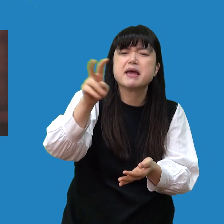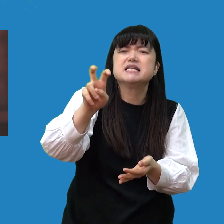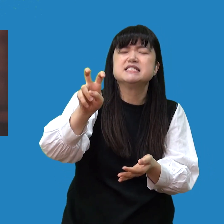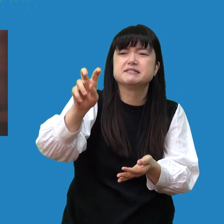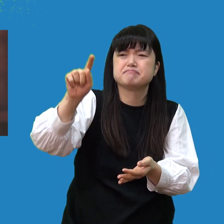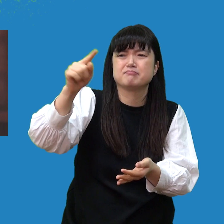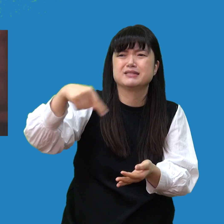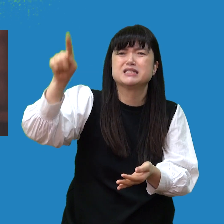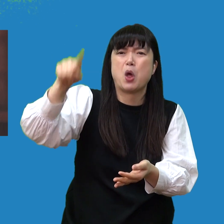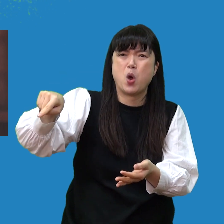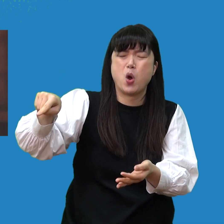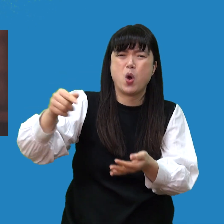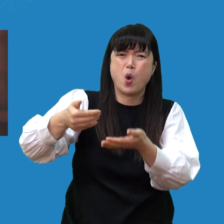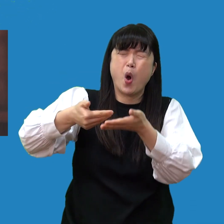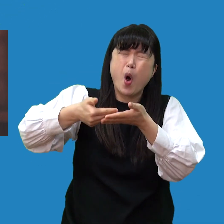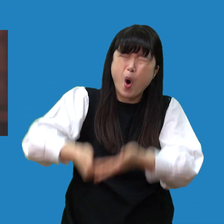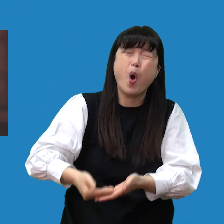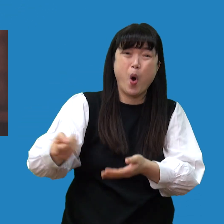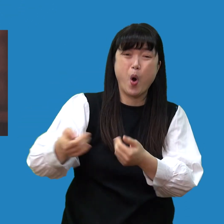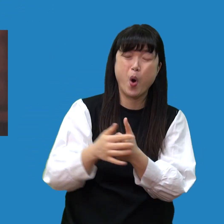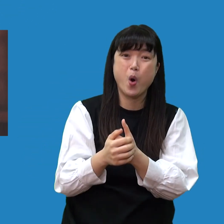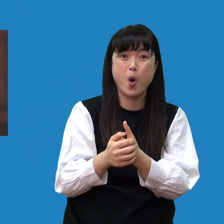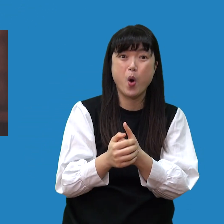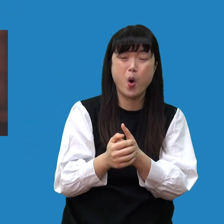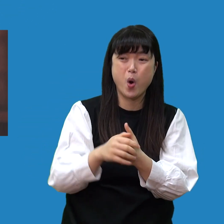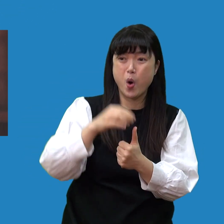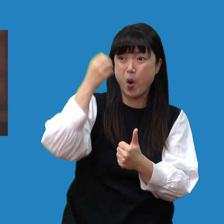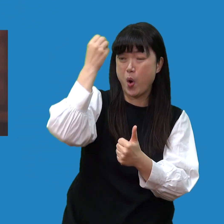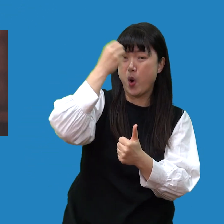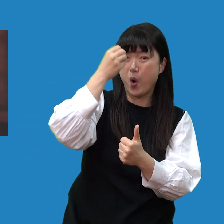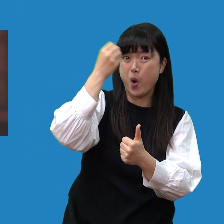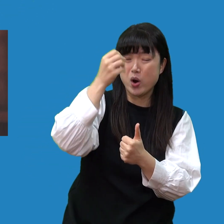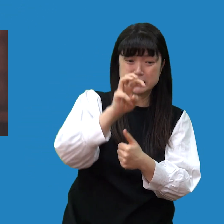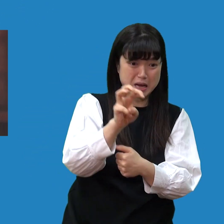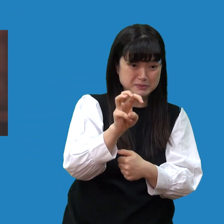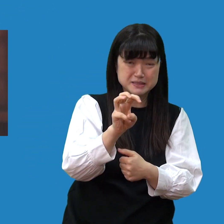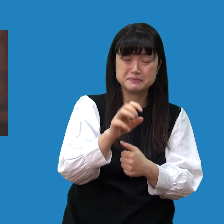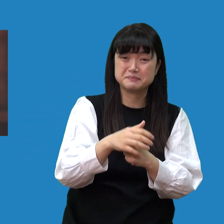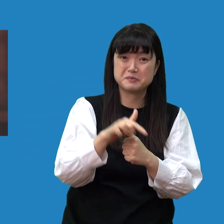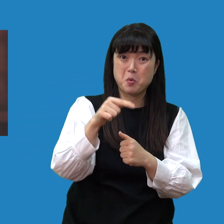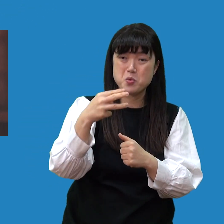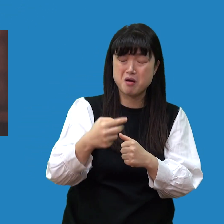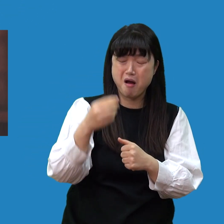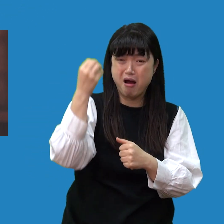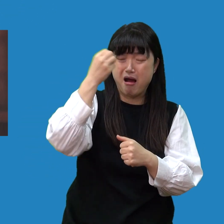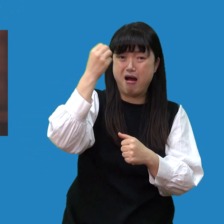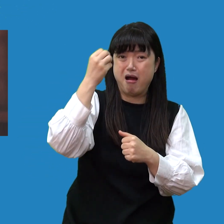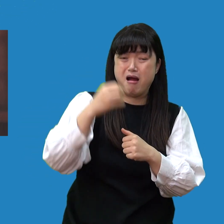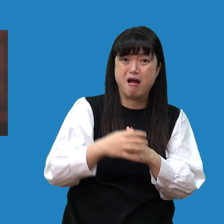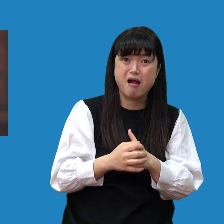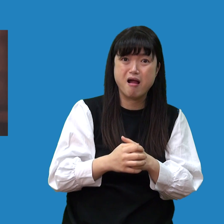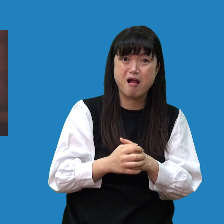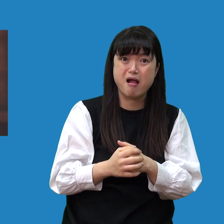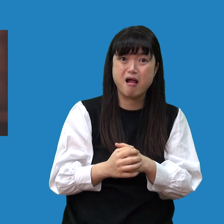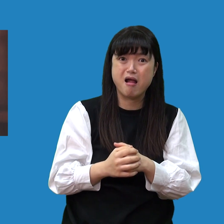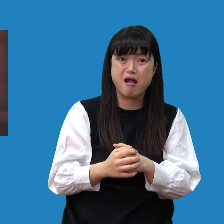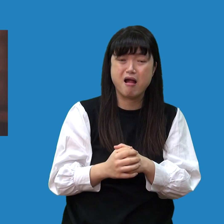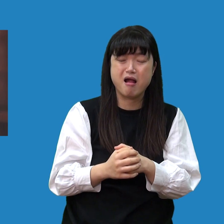220리터. 네. 자, 굉장한 식량이에요. 하루 식량치고는 어마어마한